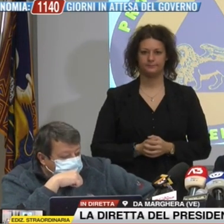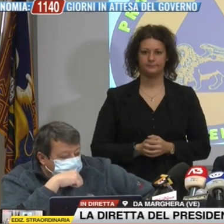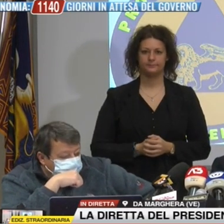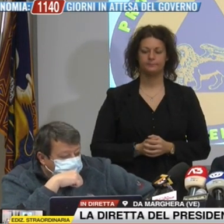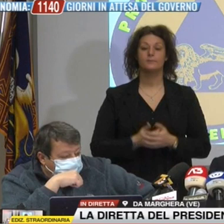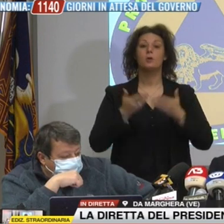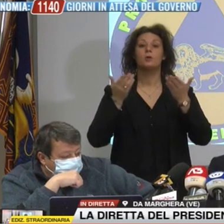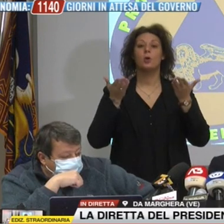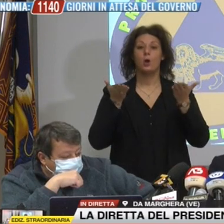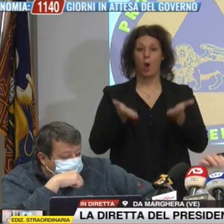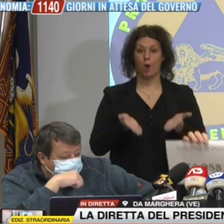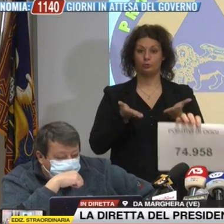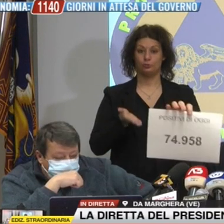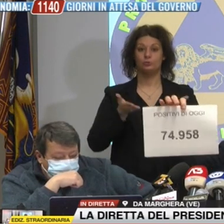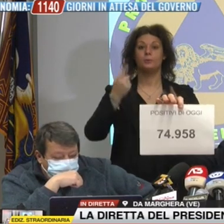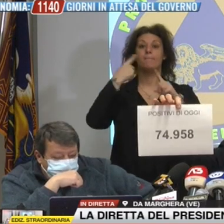Attualmente di positivi ne abbiamo